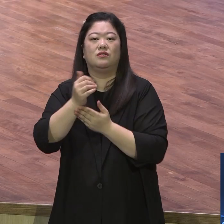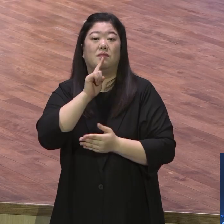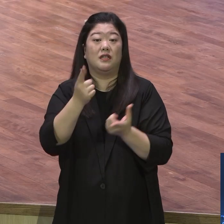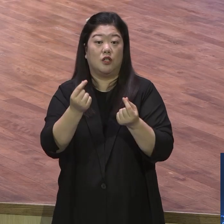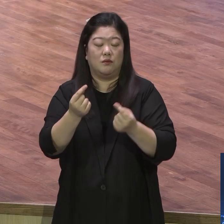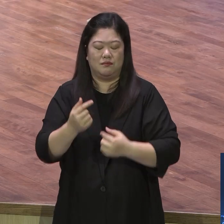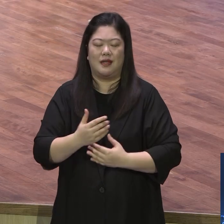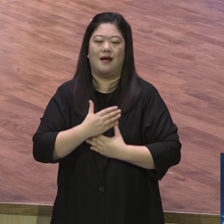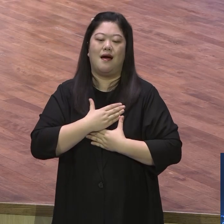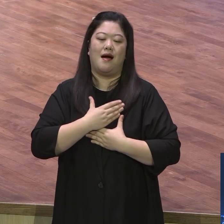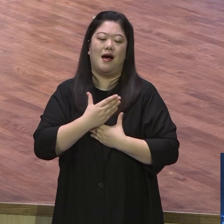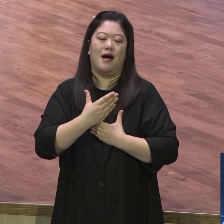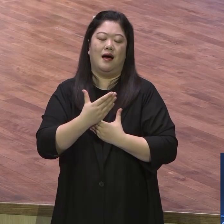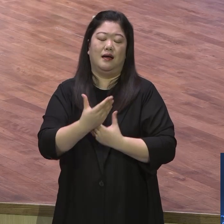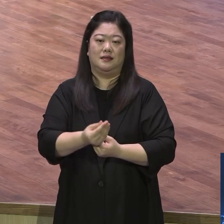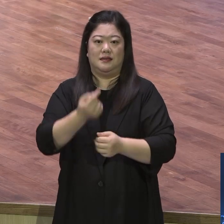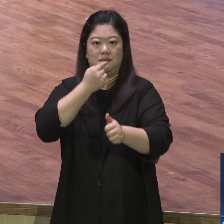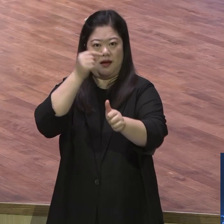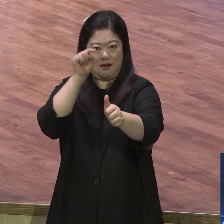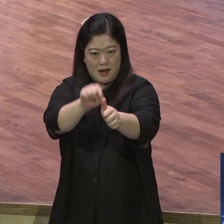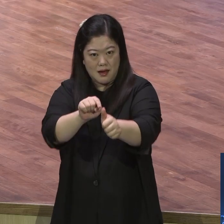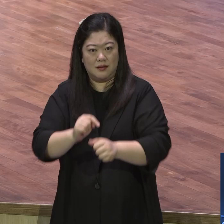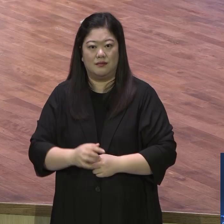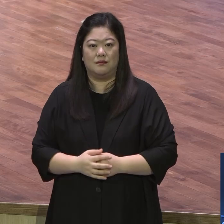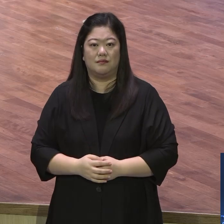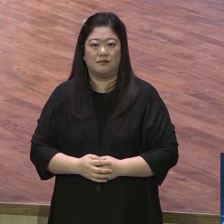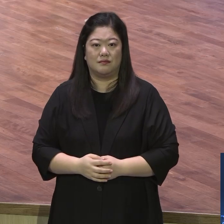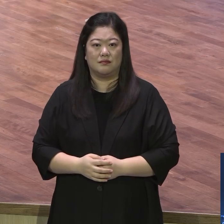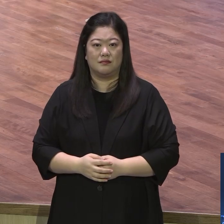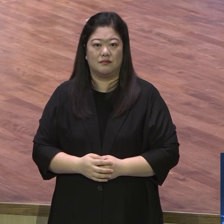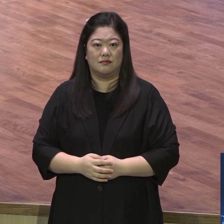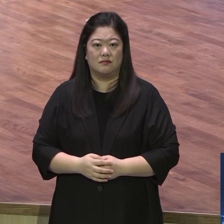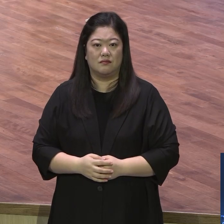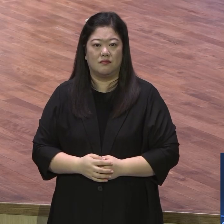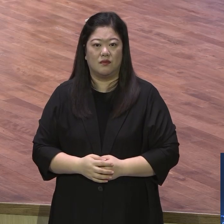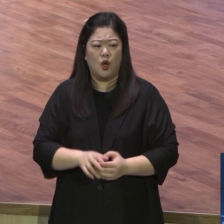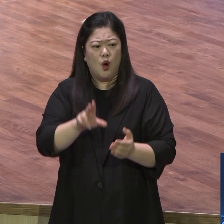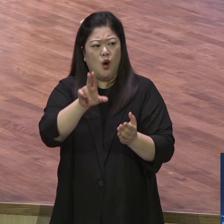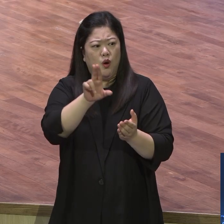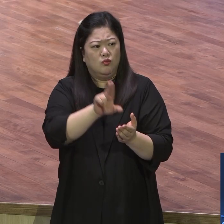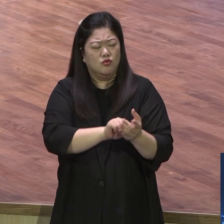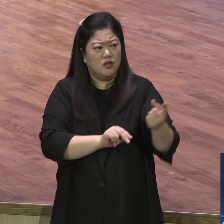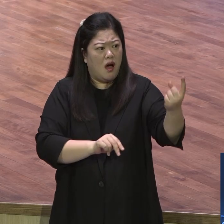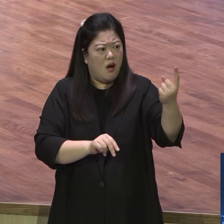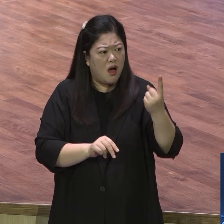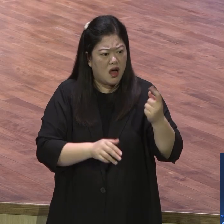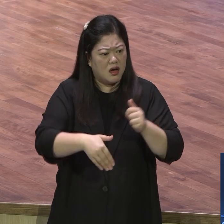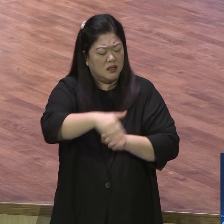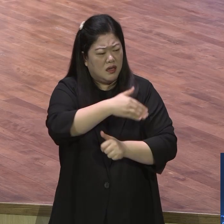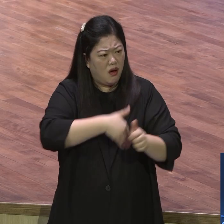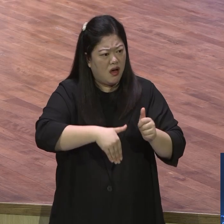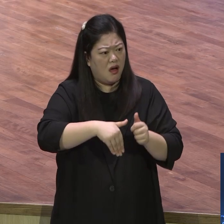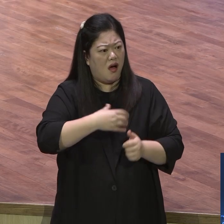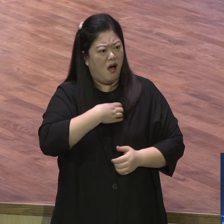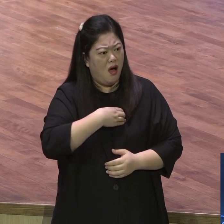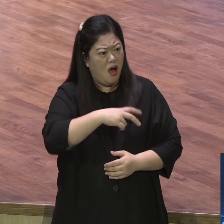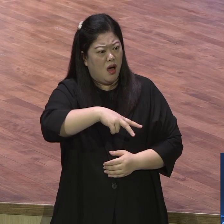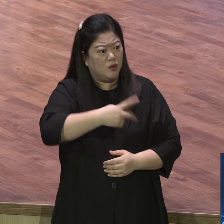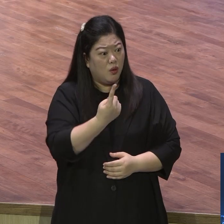오늘 이 음성을 들으시기 바랍니다 문제가 있기 때문에 안심하라 두려울 수밖에 없는 환경이니까 안심하라는